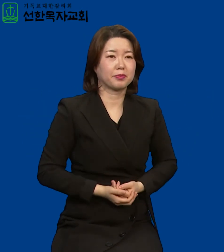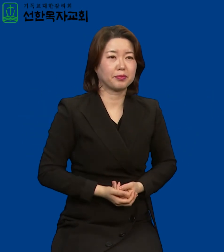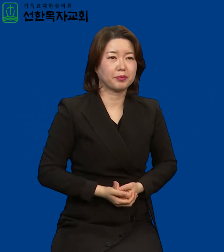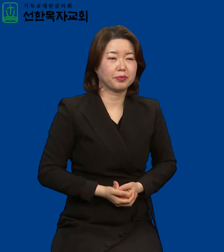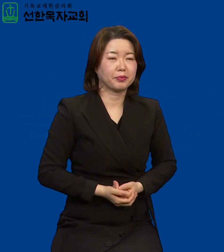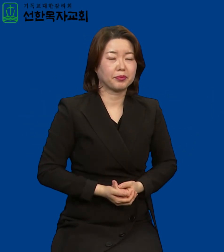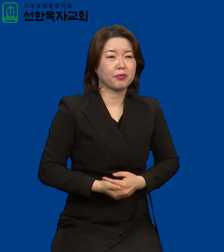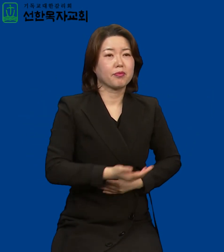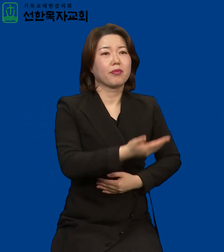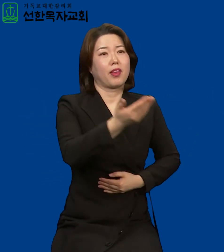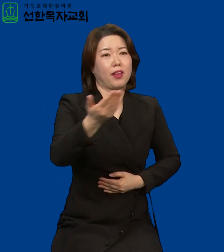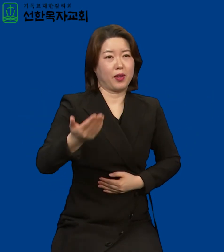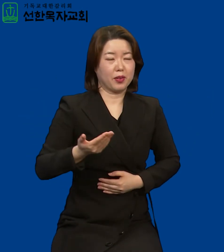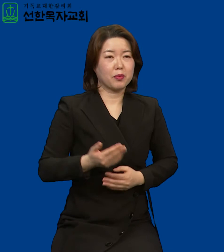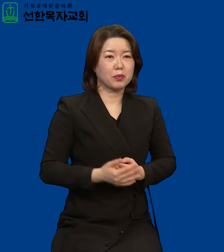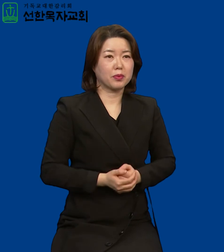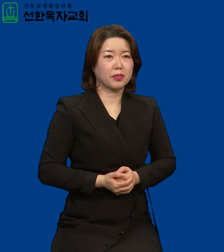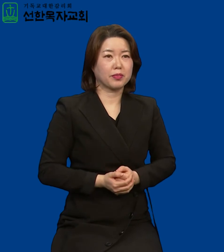여러분,